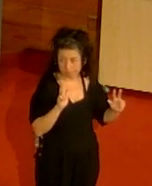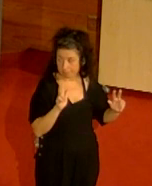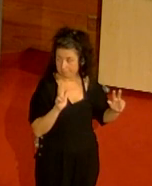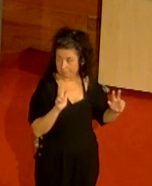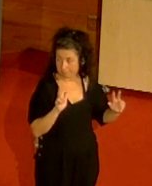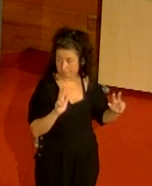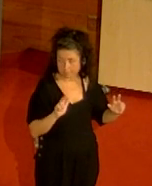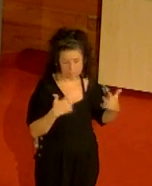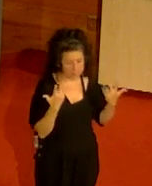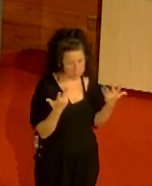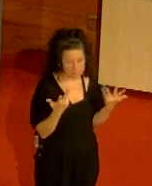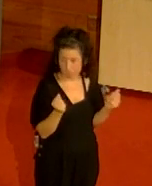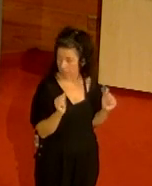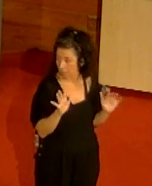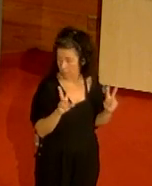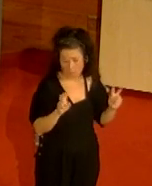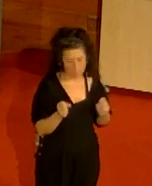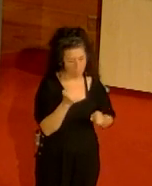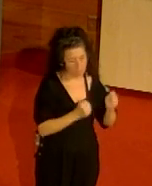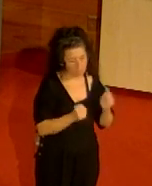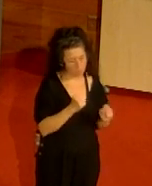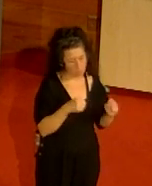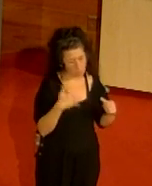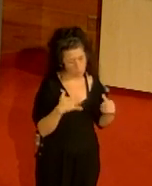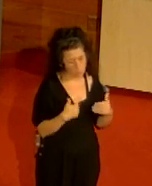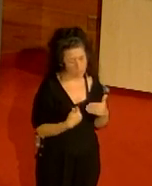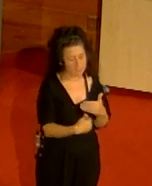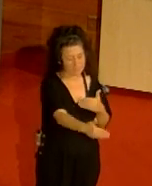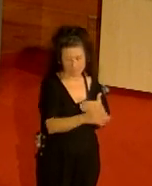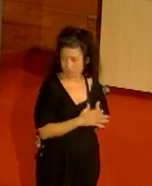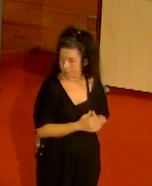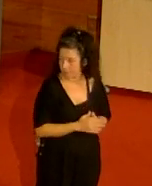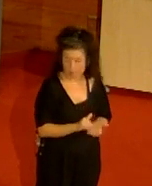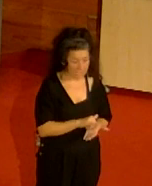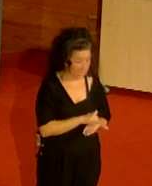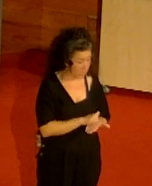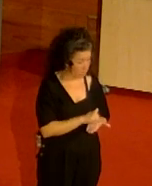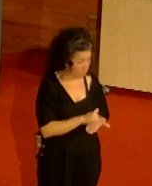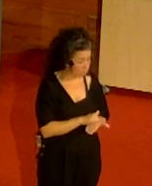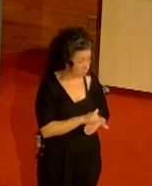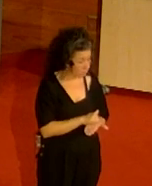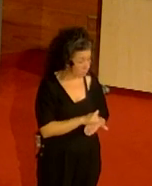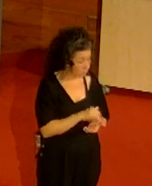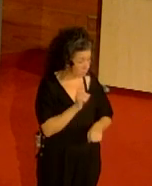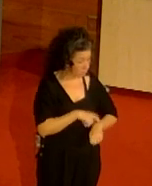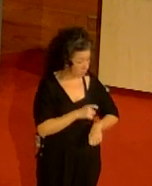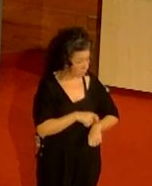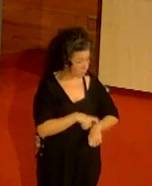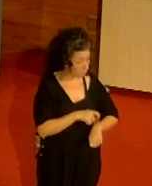muchas servidumbres. Pero claro, a nivel económico todavía queda mucho. Pero por ejemplo, el New York Times sí que tiene más ingresos por